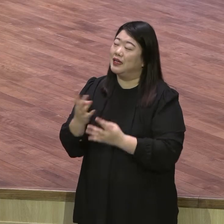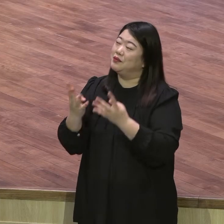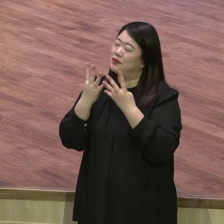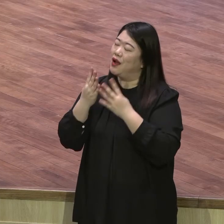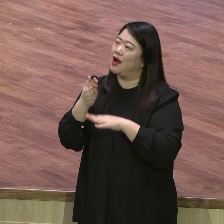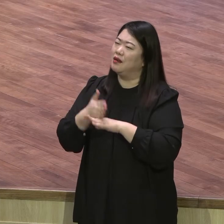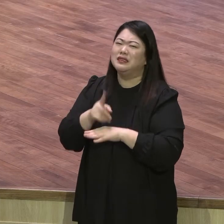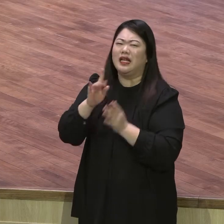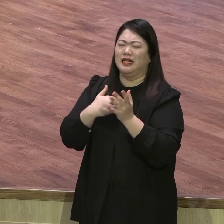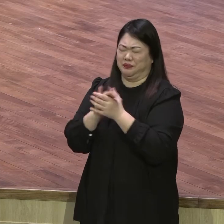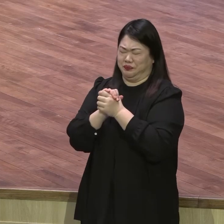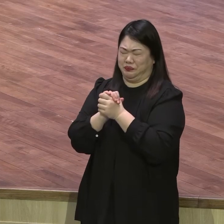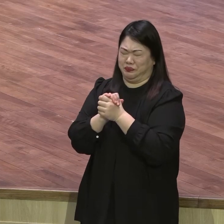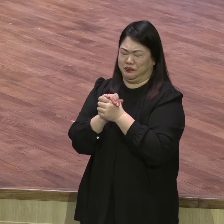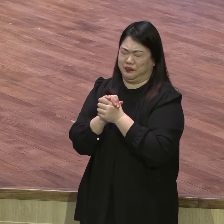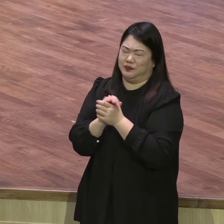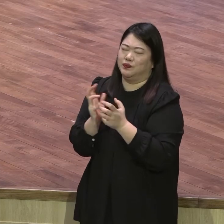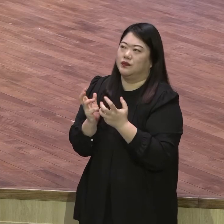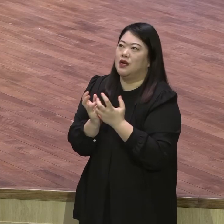그때는 충만해가지고